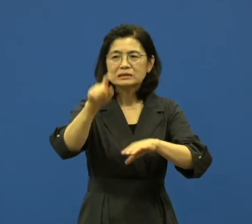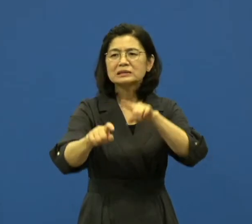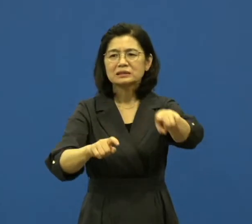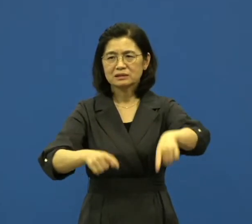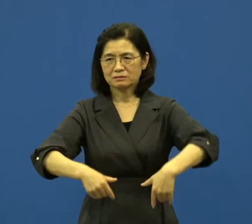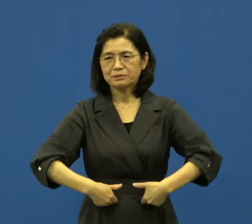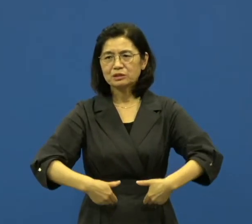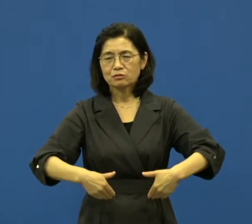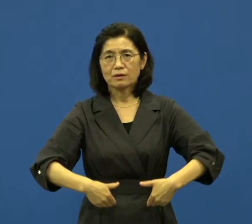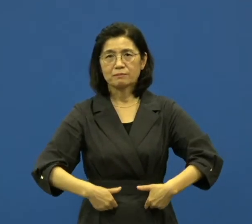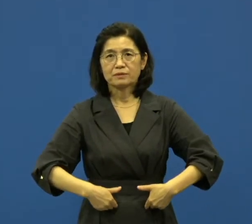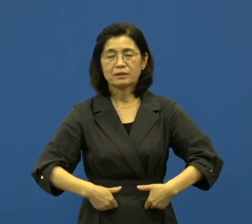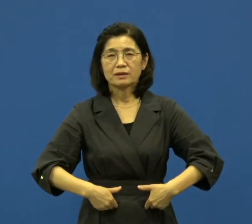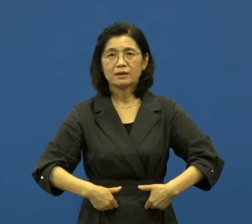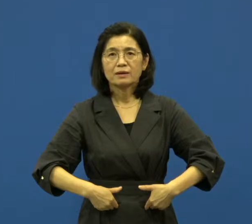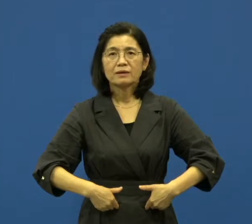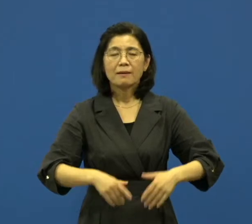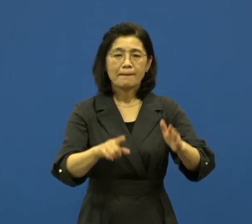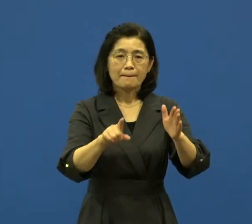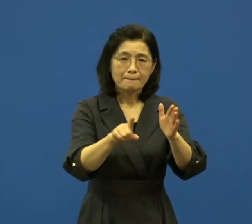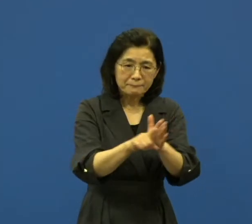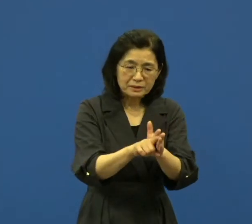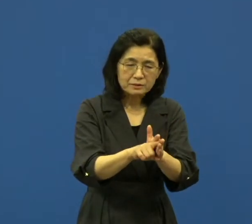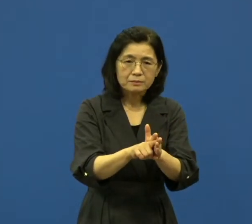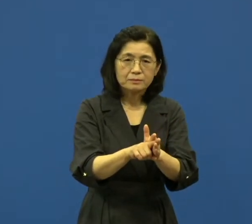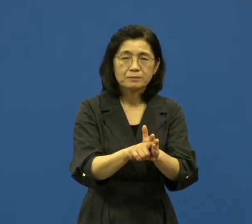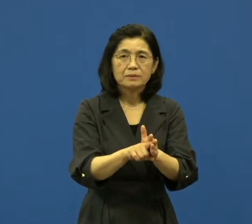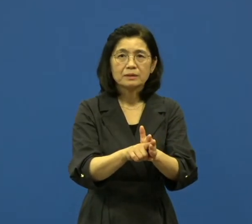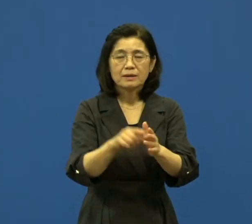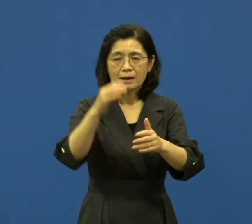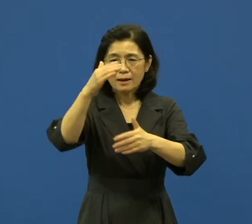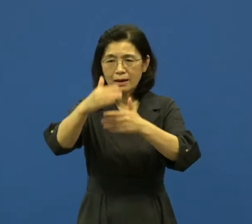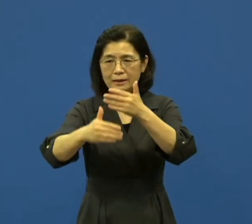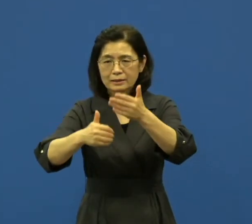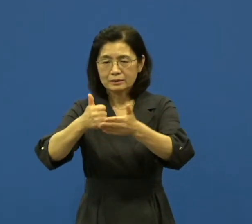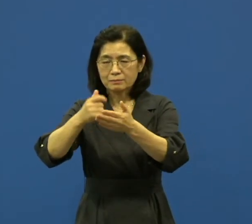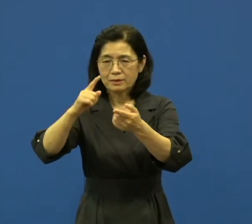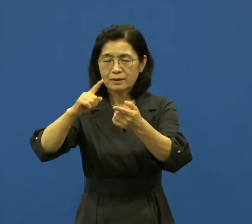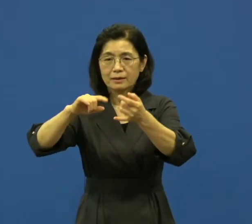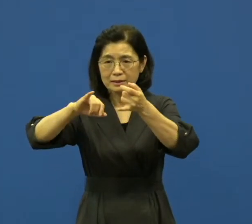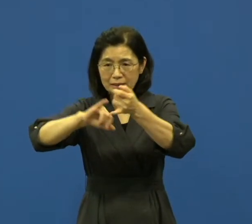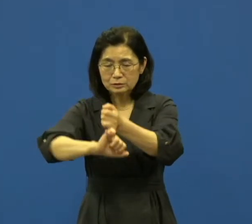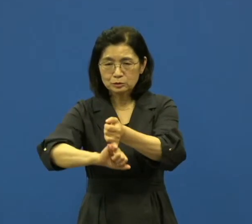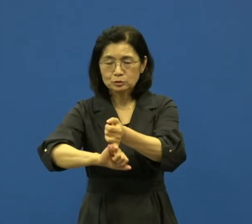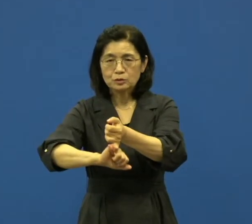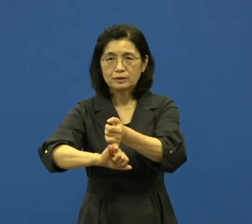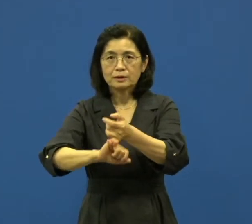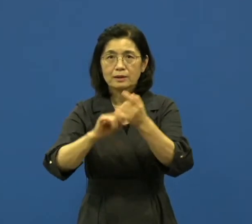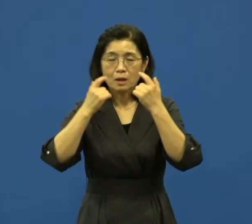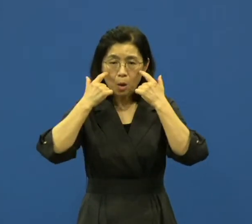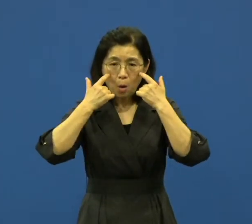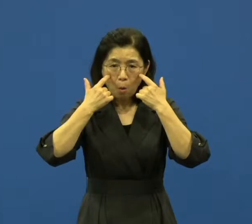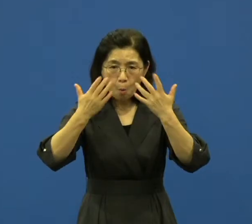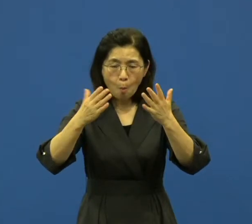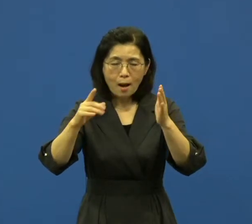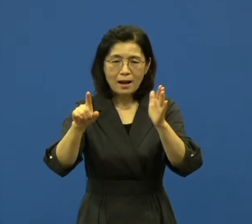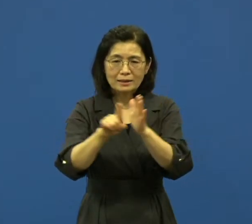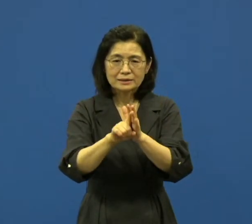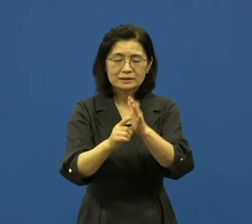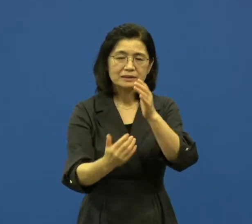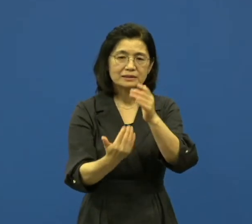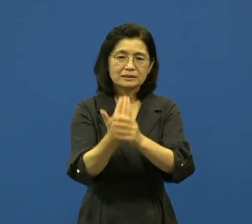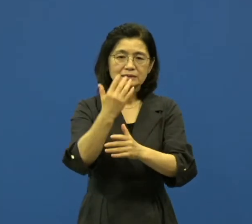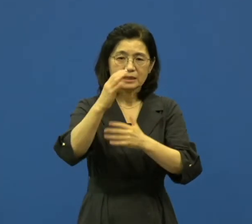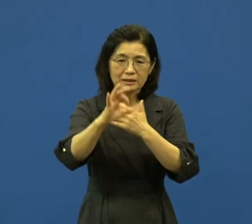믿음으로 약속을 확신할 때 그 약속에 대한 확신은 행동을 이끌어낸다는 거예요.